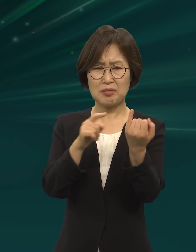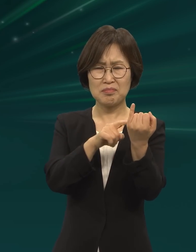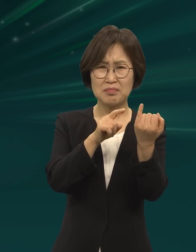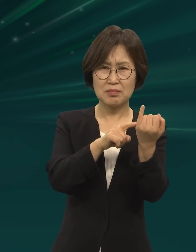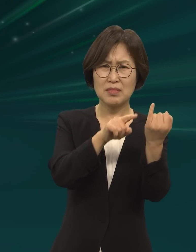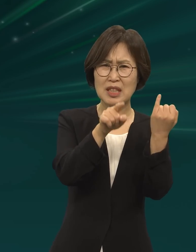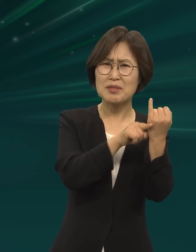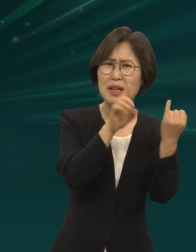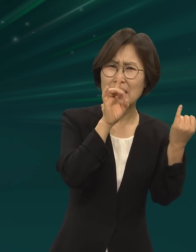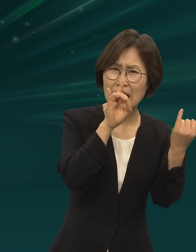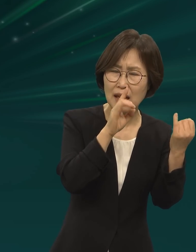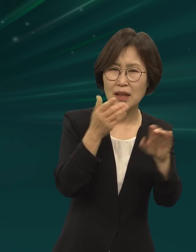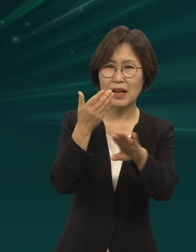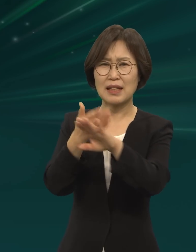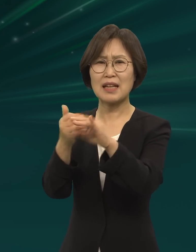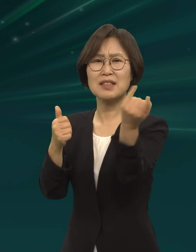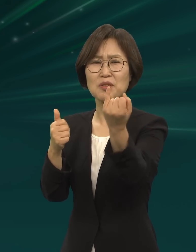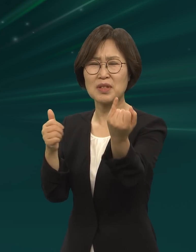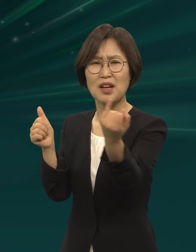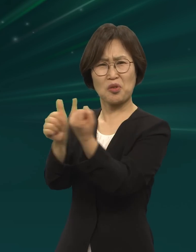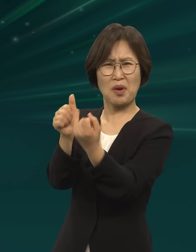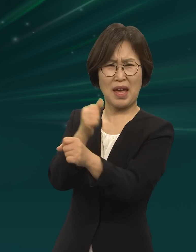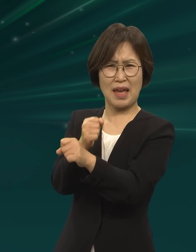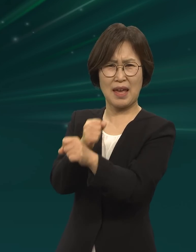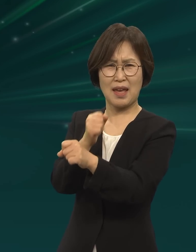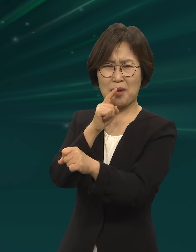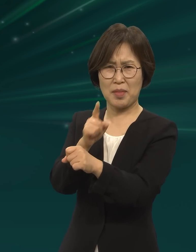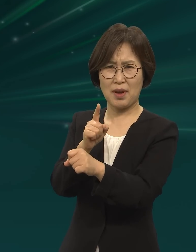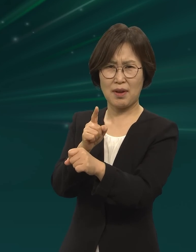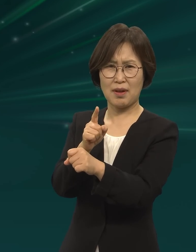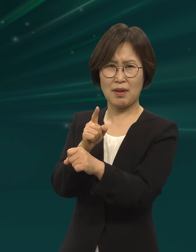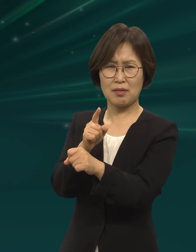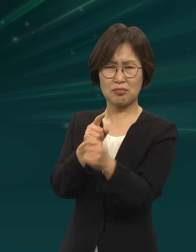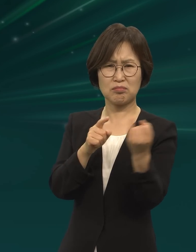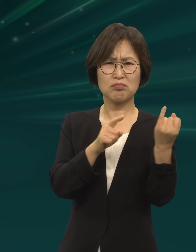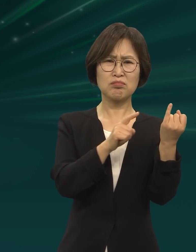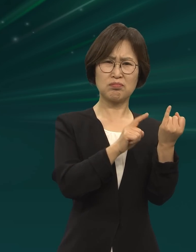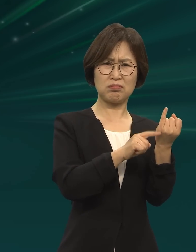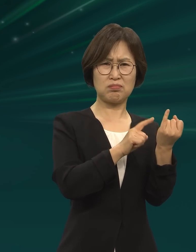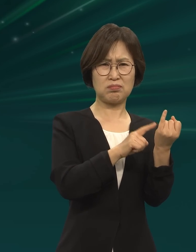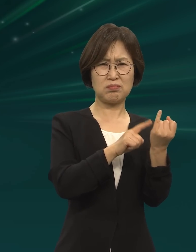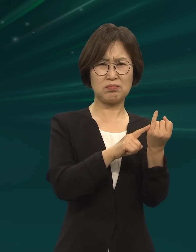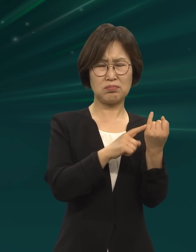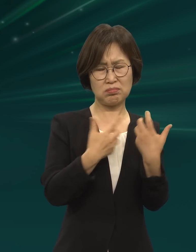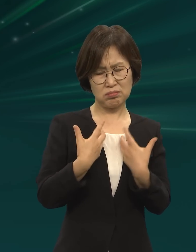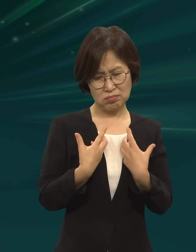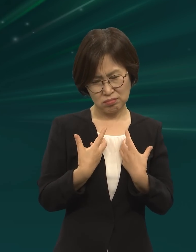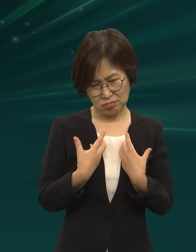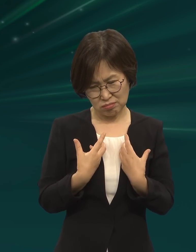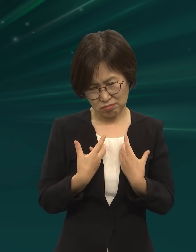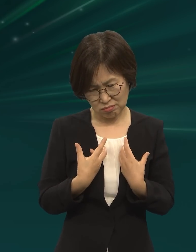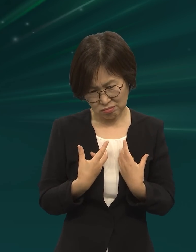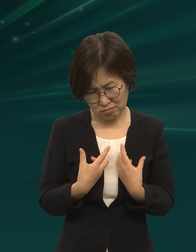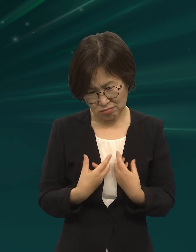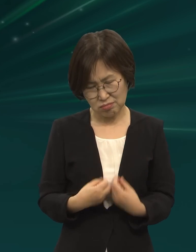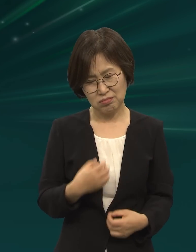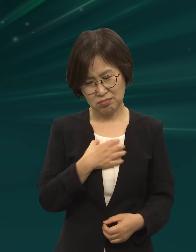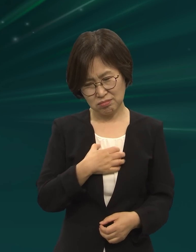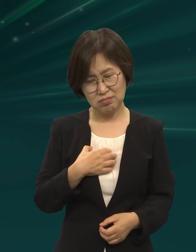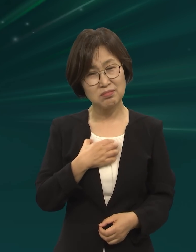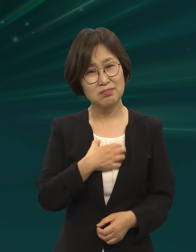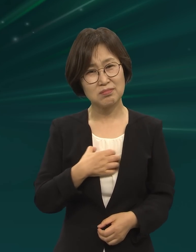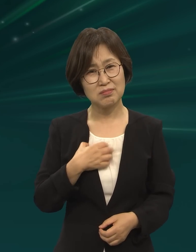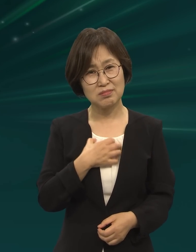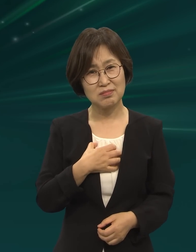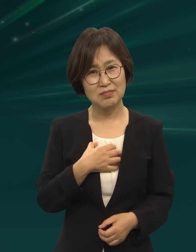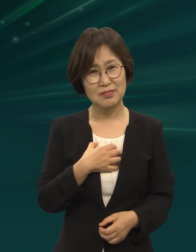없으니까 다른 여자는 결혼해라. 근데 이 말 듣고 이 자매가 많이 울고 많이 상처받고 있었어요. 그때 우리 교회